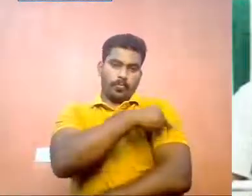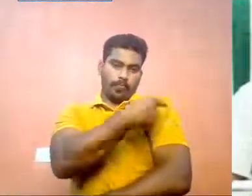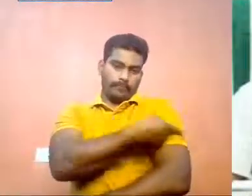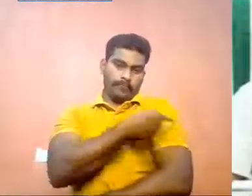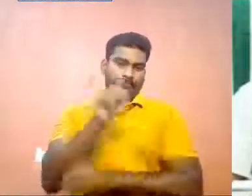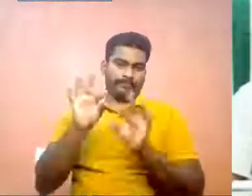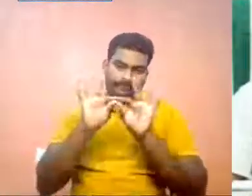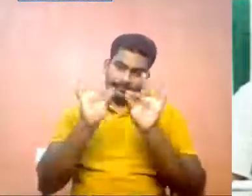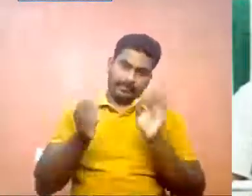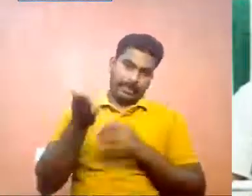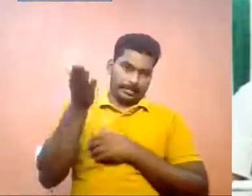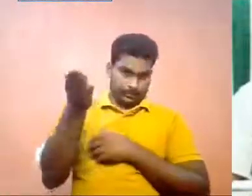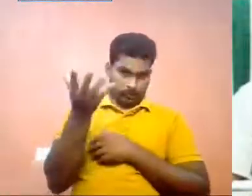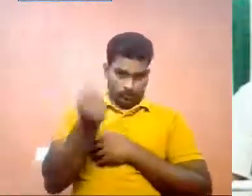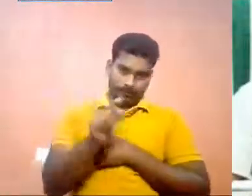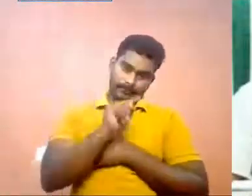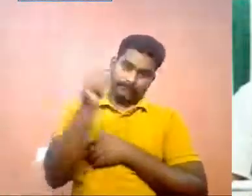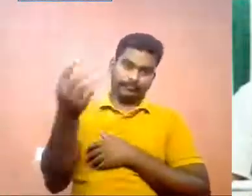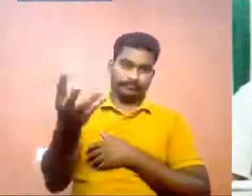ആളുകൾ പുറത്തിറങ്ങുന്നത്